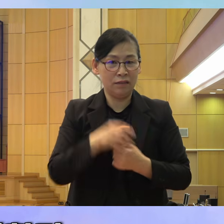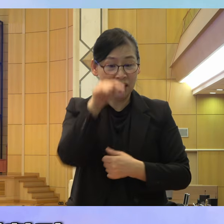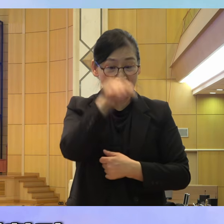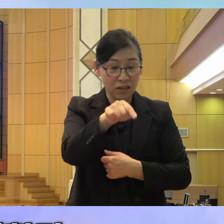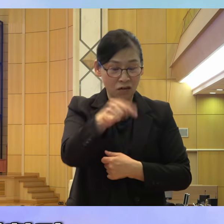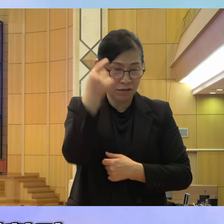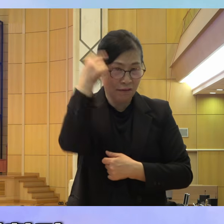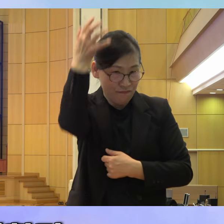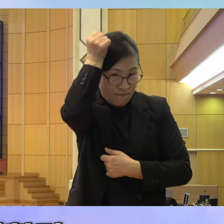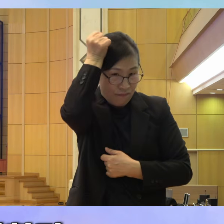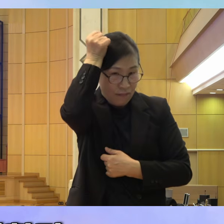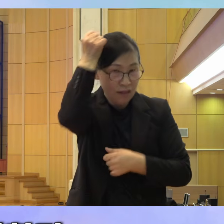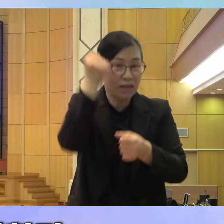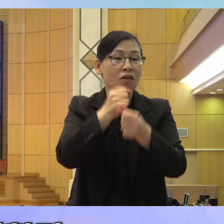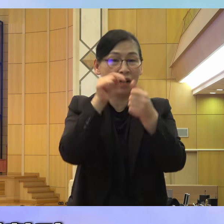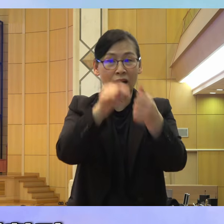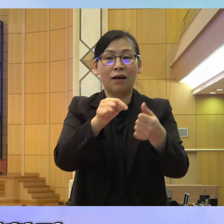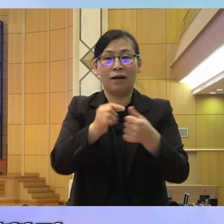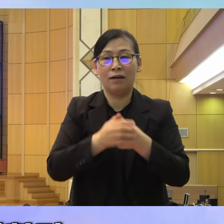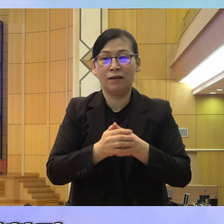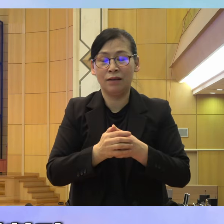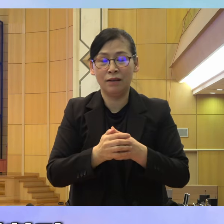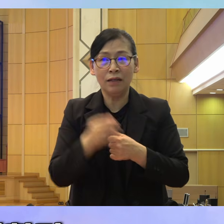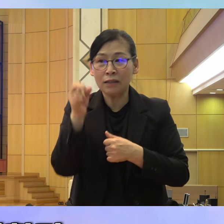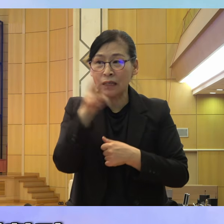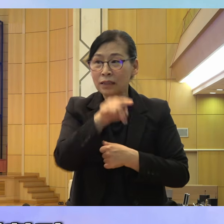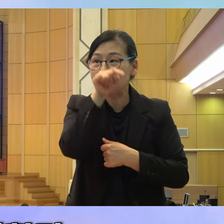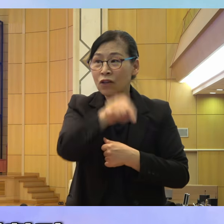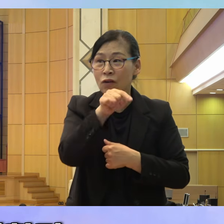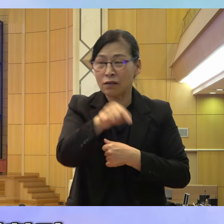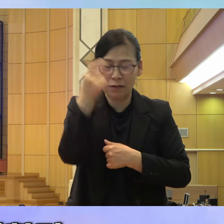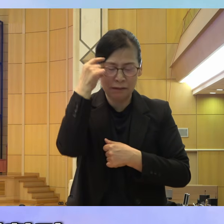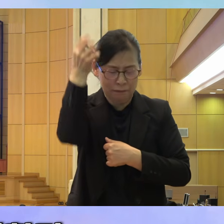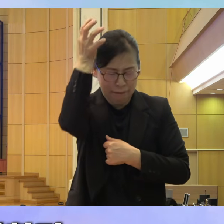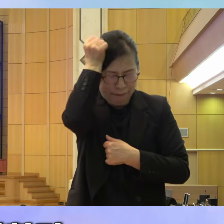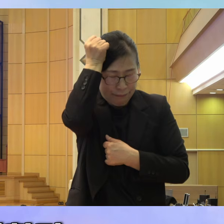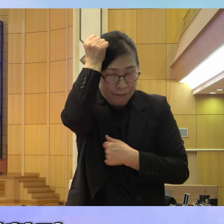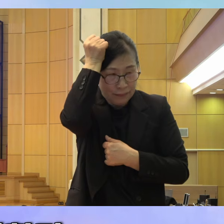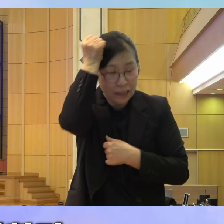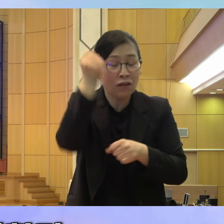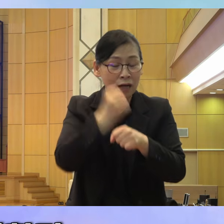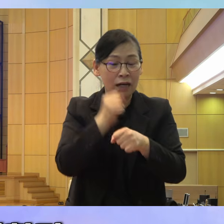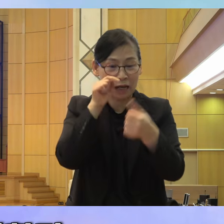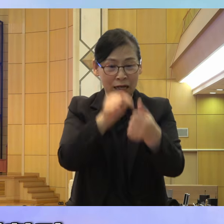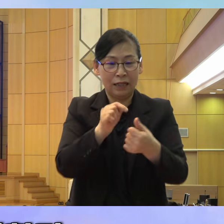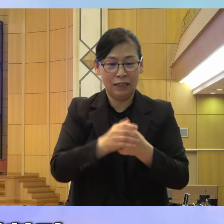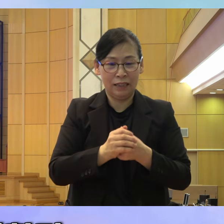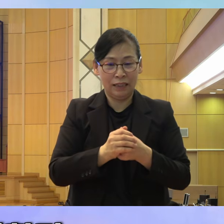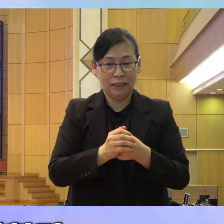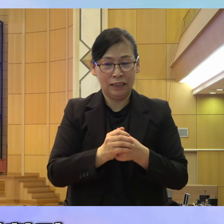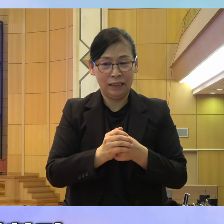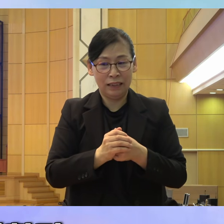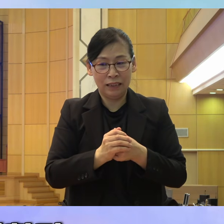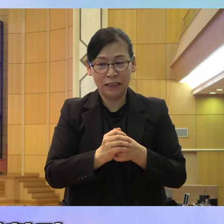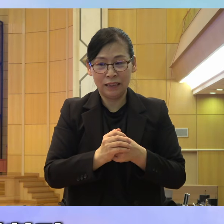이것을 기억하라. 다시 한번 이것을 기억하라.